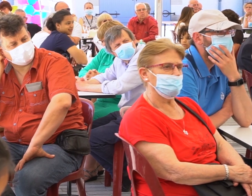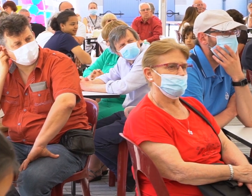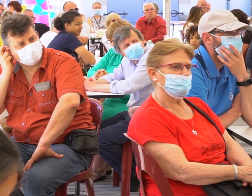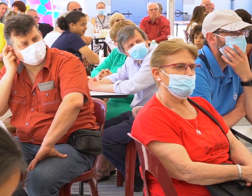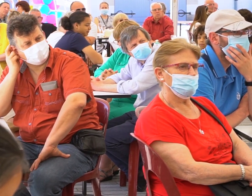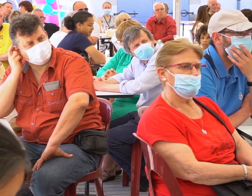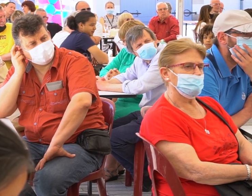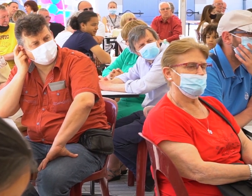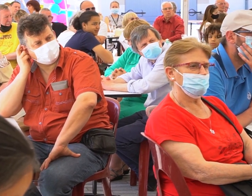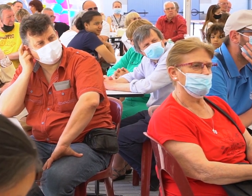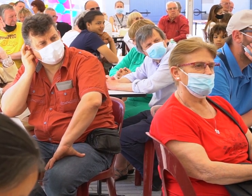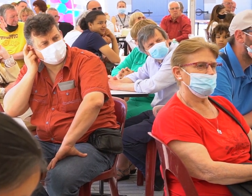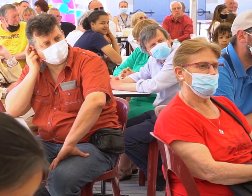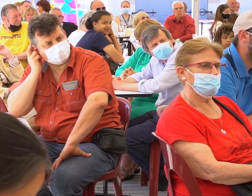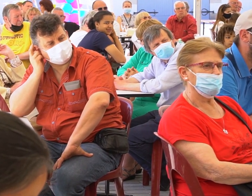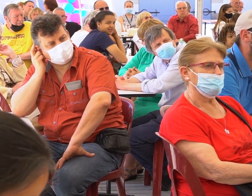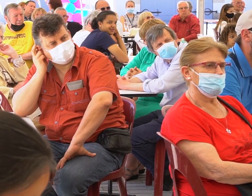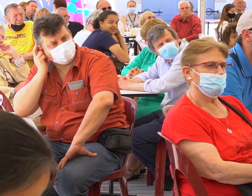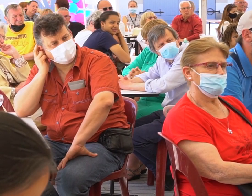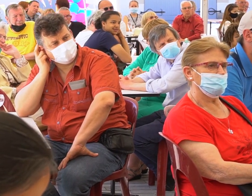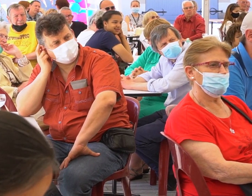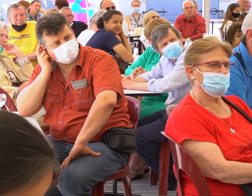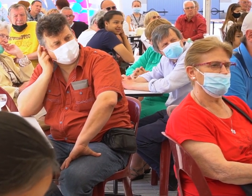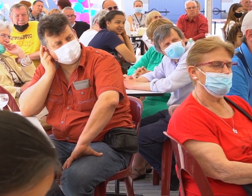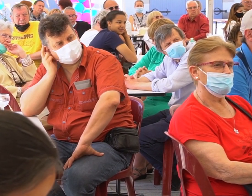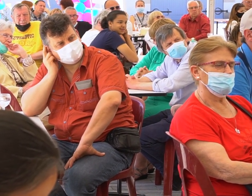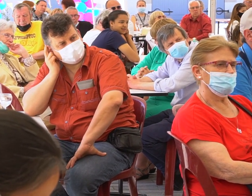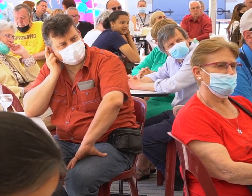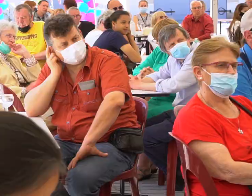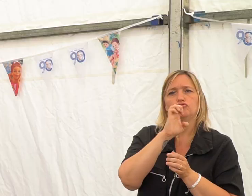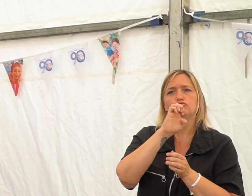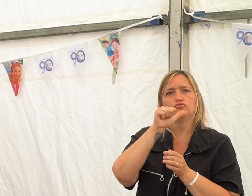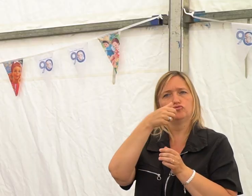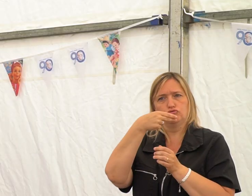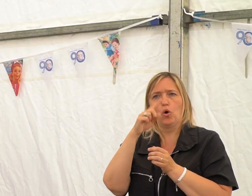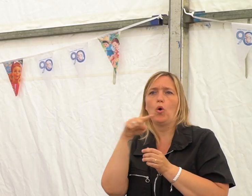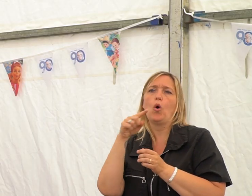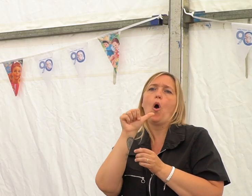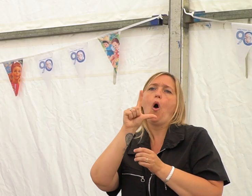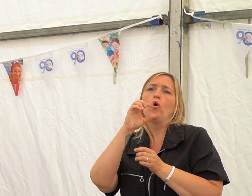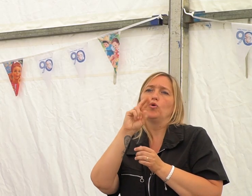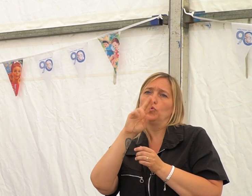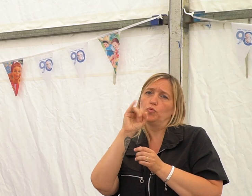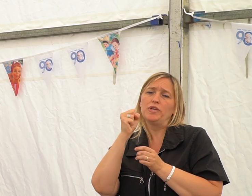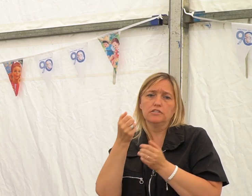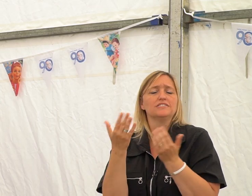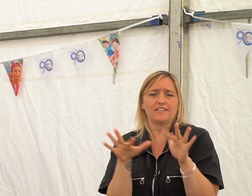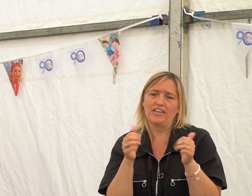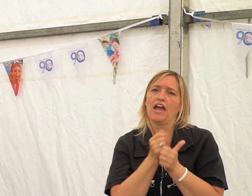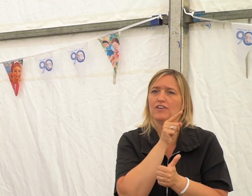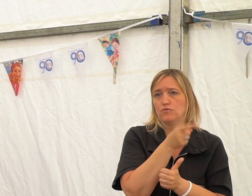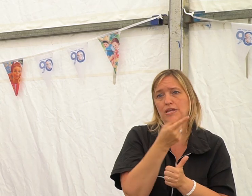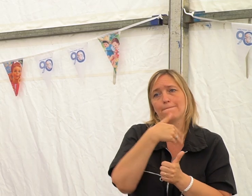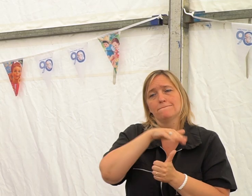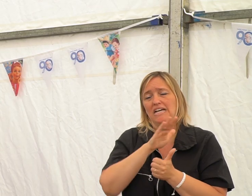le menons en belle entente avec sa famille. Je l'ai mené avec Jean-Louis, avec qui j'ai eu la chance de travailler et qui est parti trop tôt. Je le mène